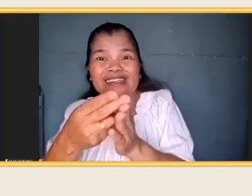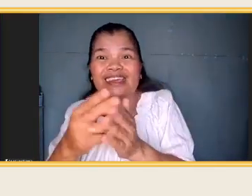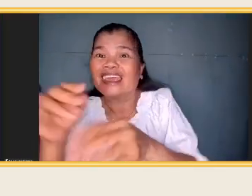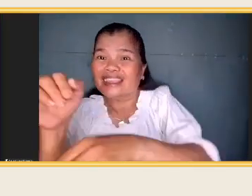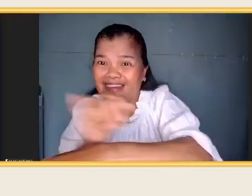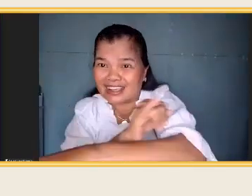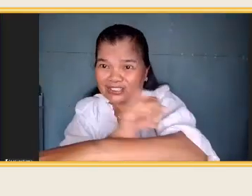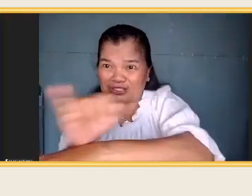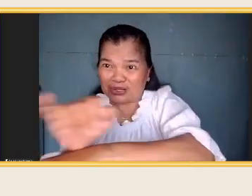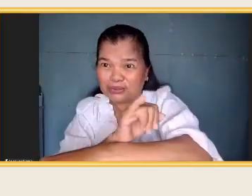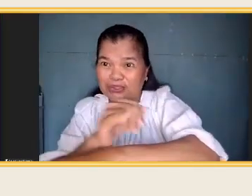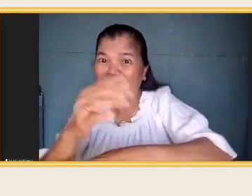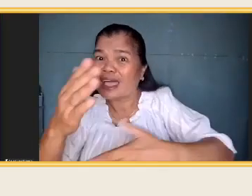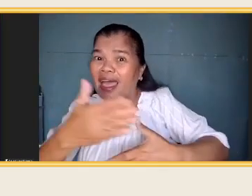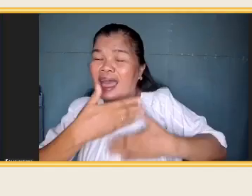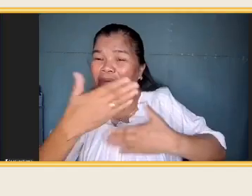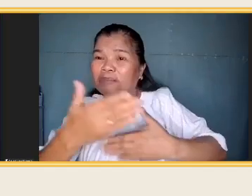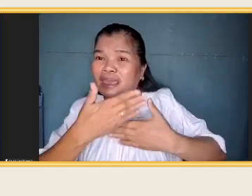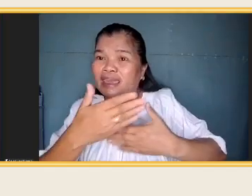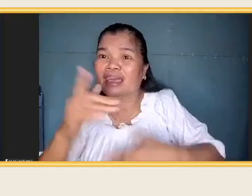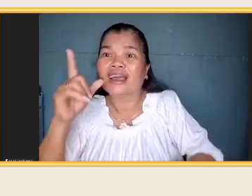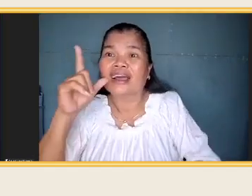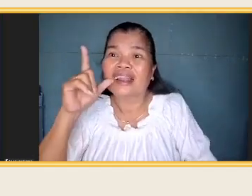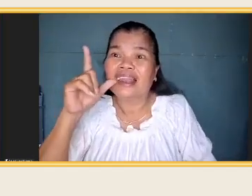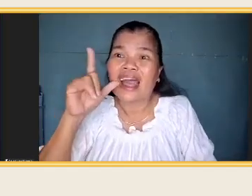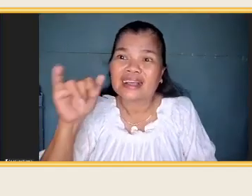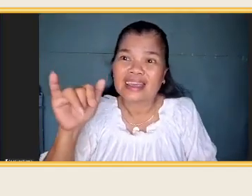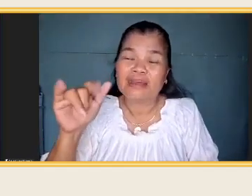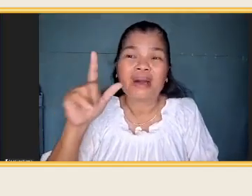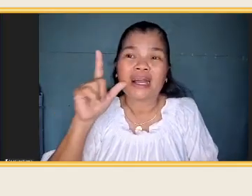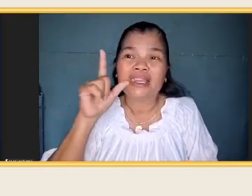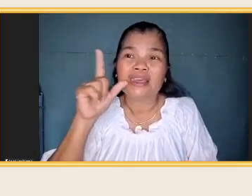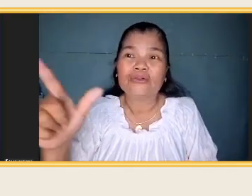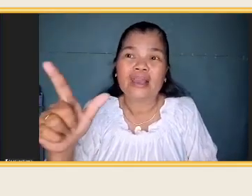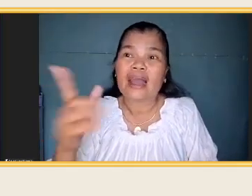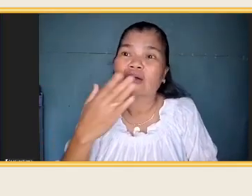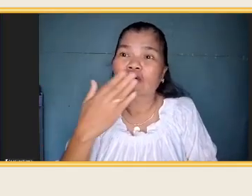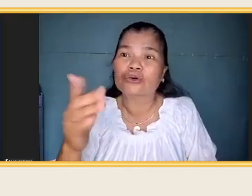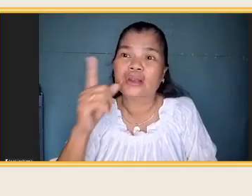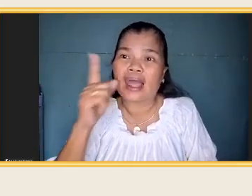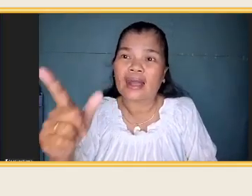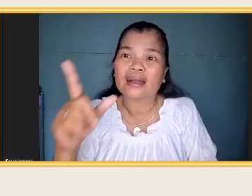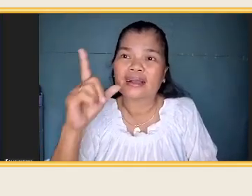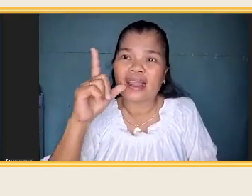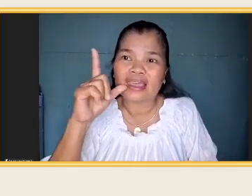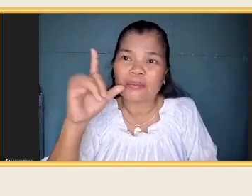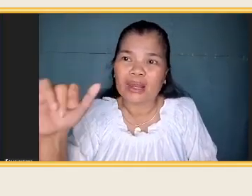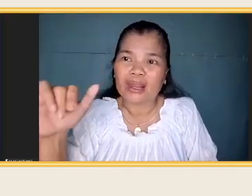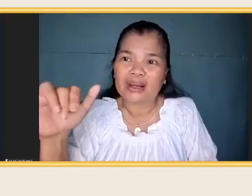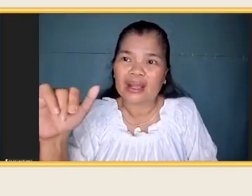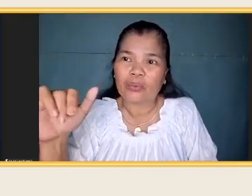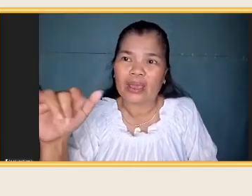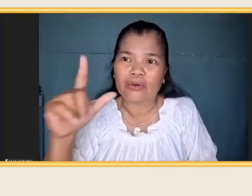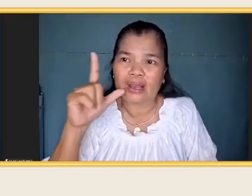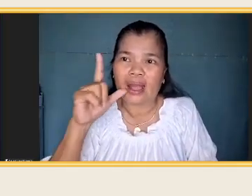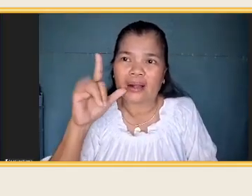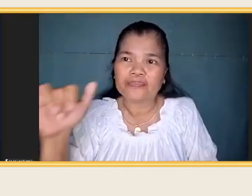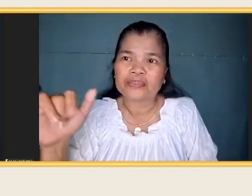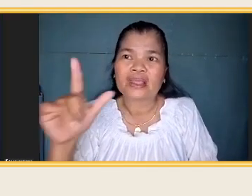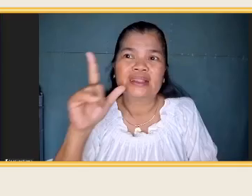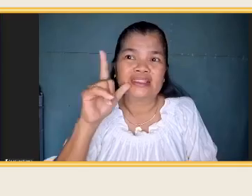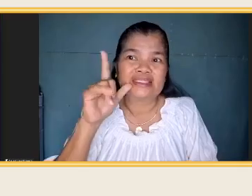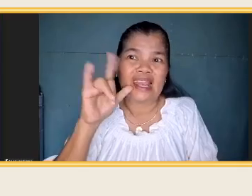honest, industrious, happy, lucky. Di ba kanina yung luck, yung good luck, gilagyan mo lang ng Y yung